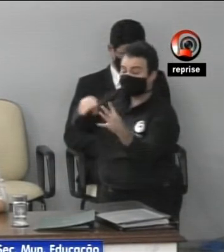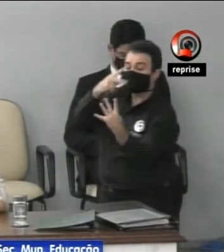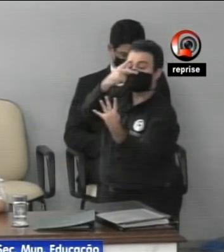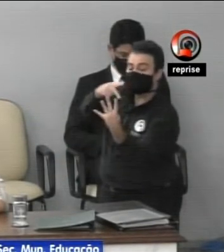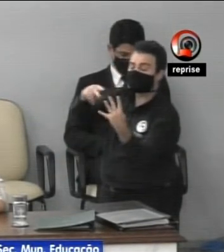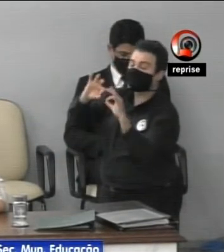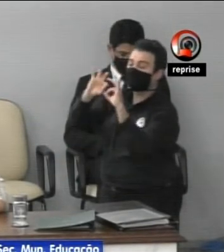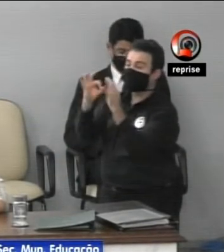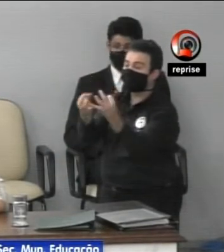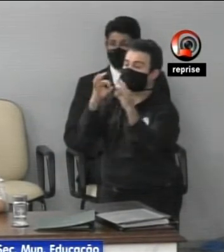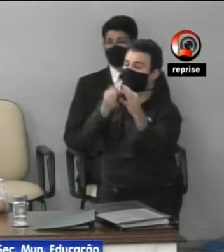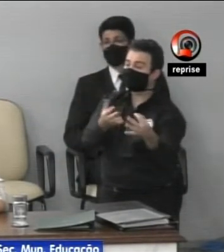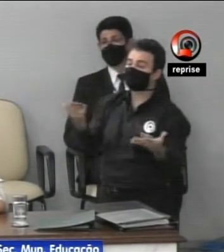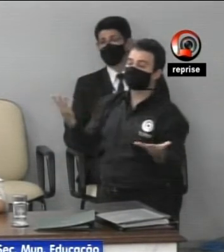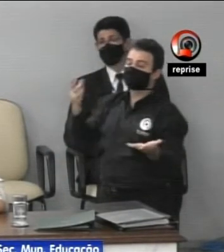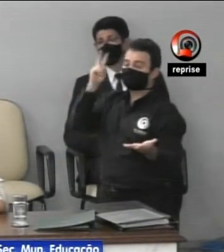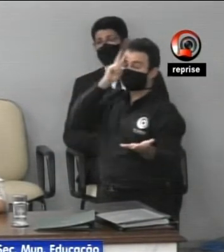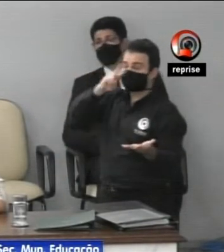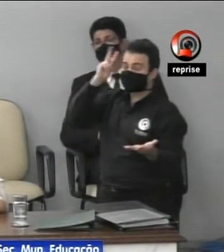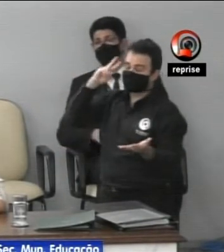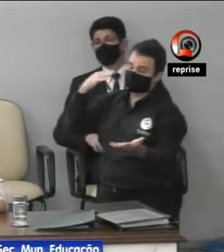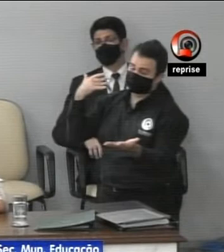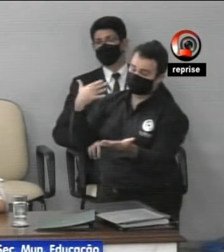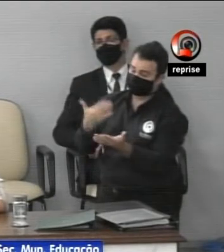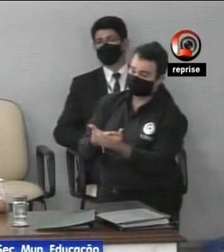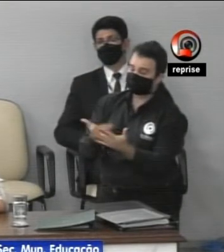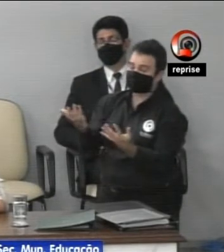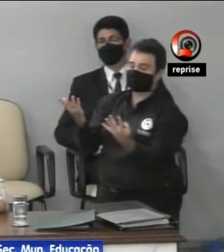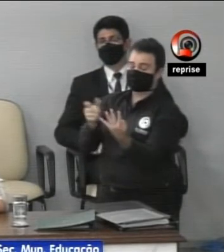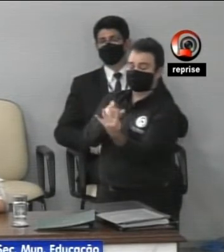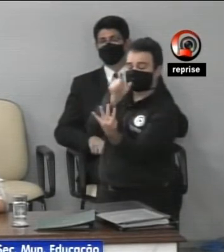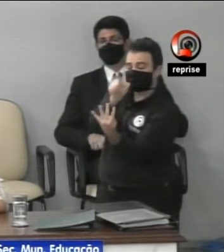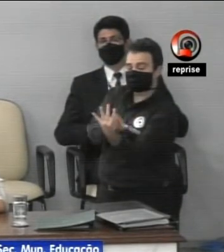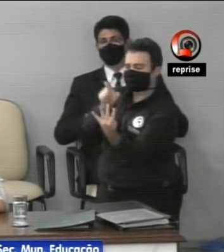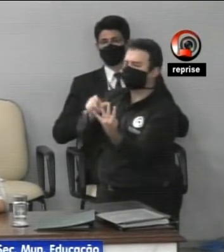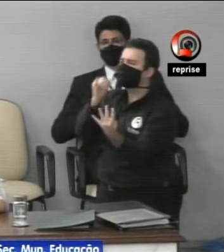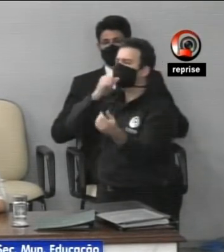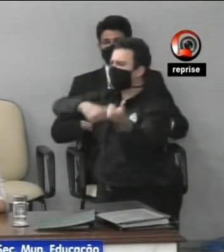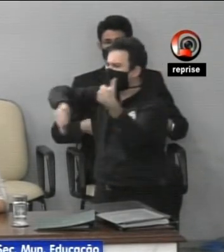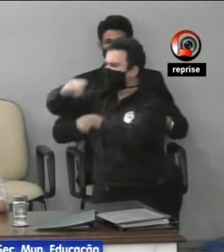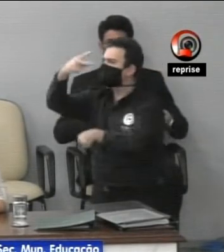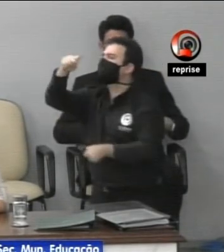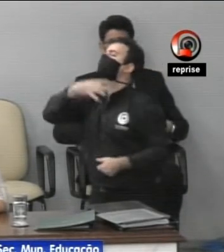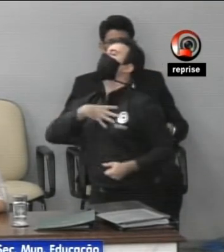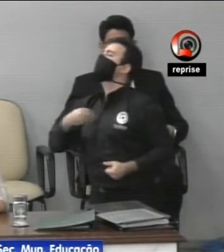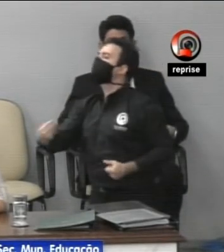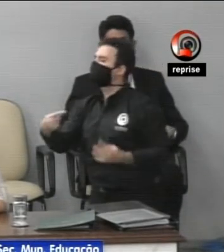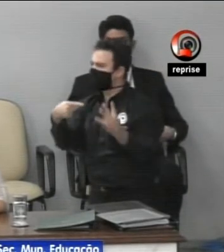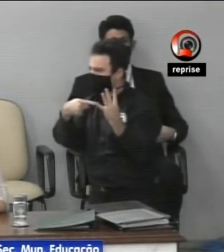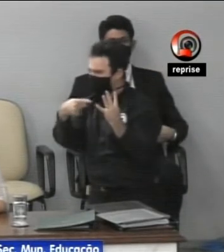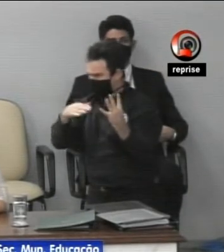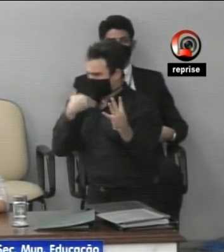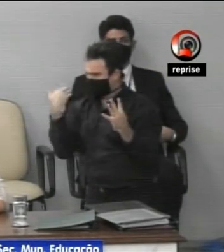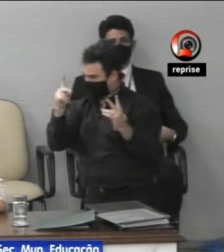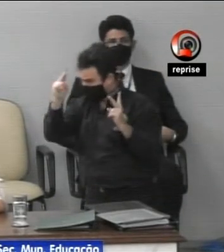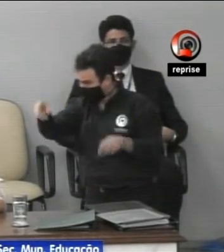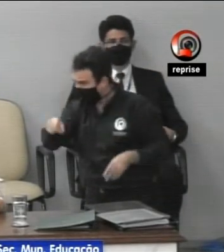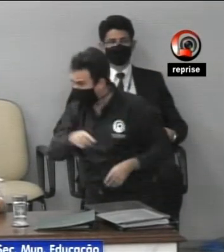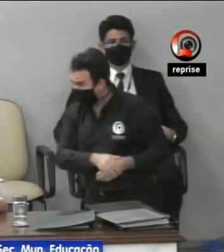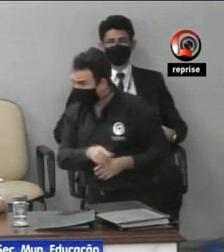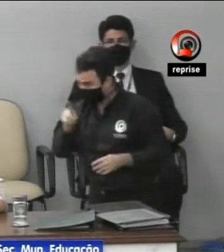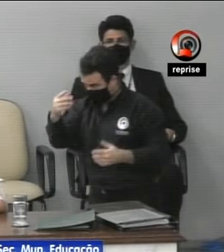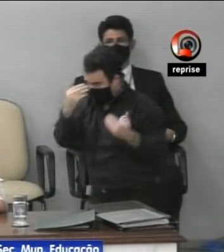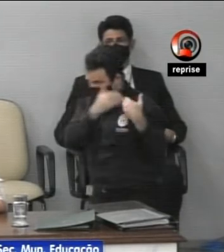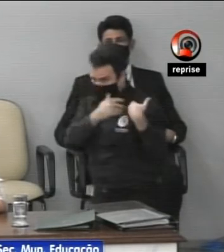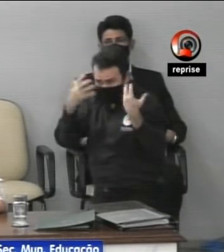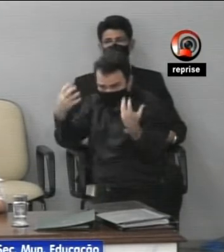tinha uma história, ela tem um nome. E se fosse o seu filho uma dessas 4 crianças? Você responsabilizaria o município